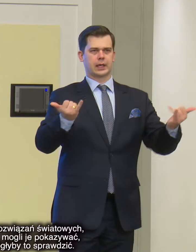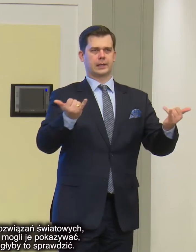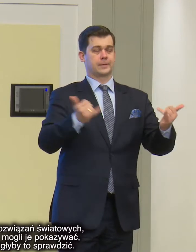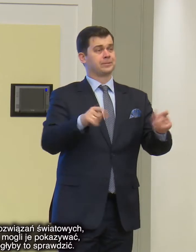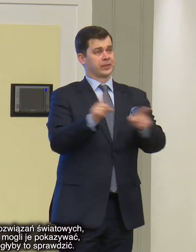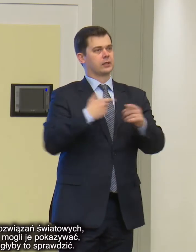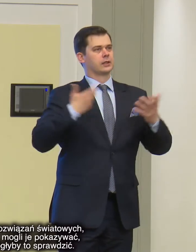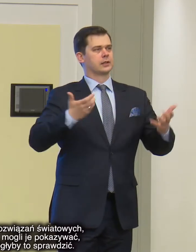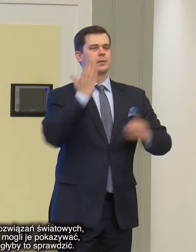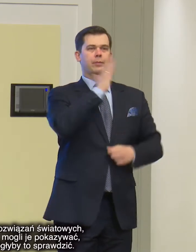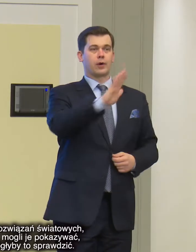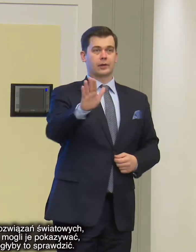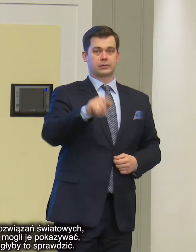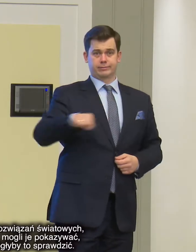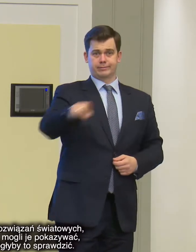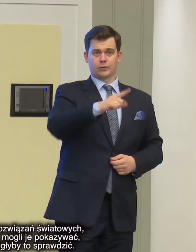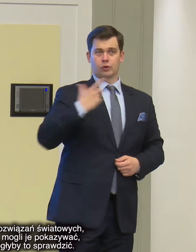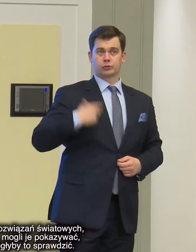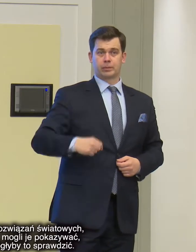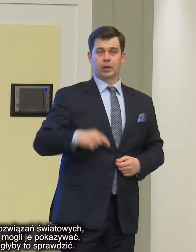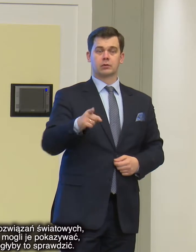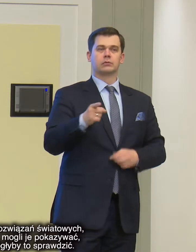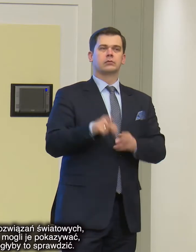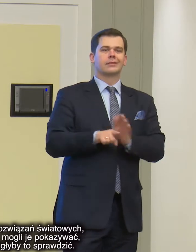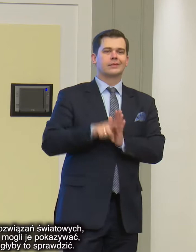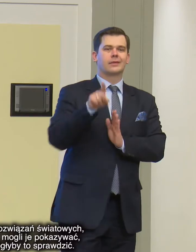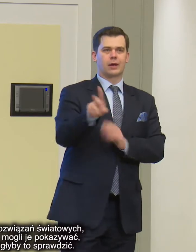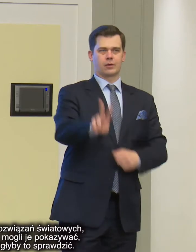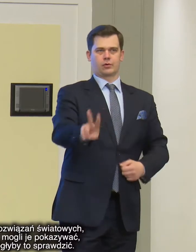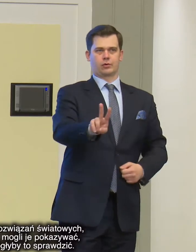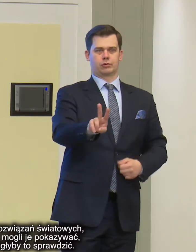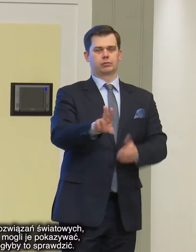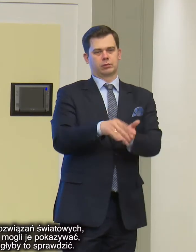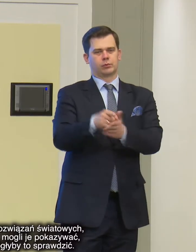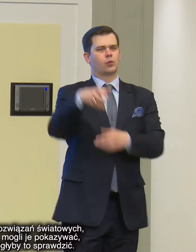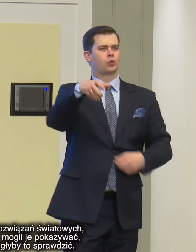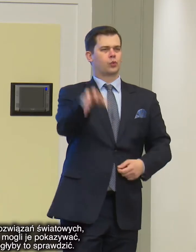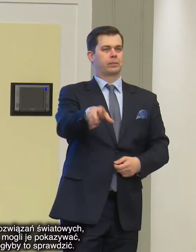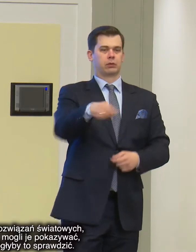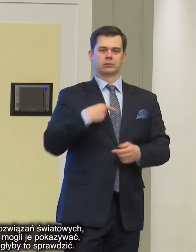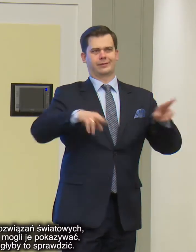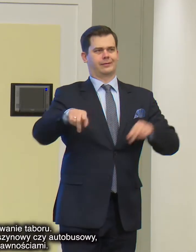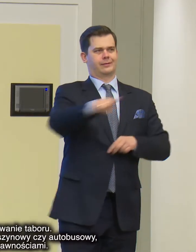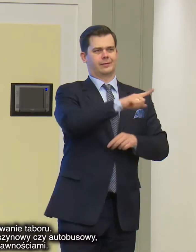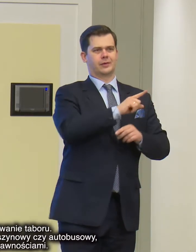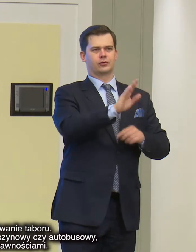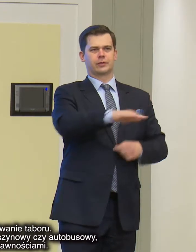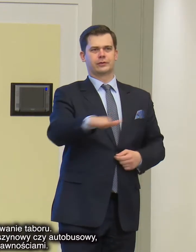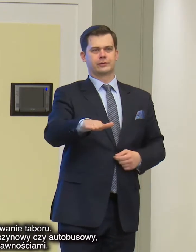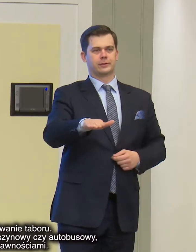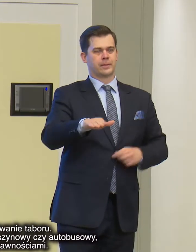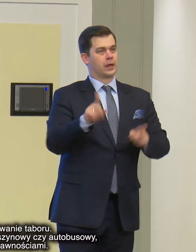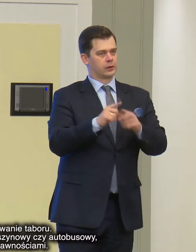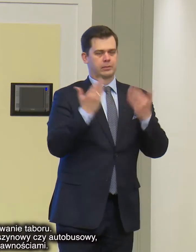mogli również pokazywać osobom, które są ich użytkownikami, które mogłyby to sprawdzić. To, na co też